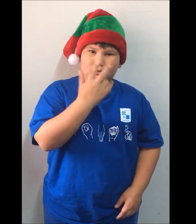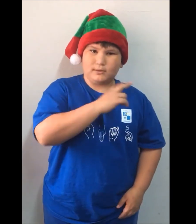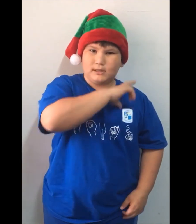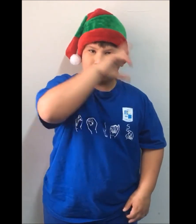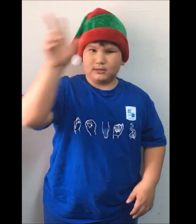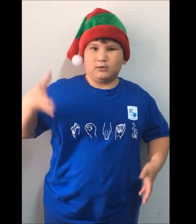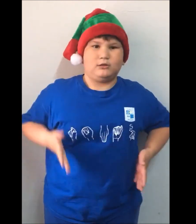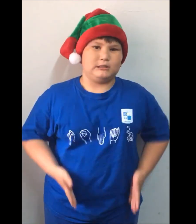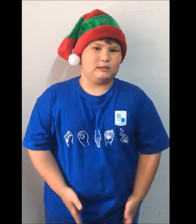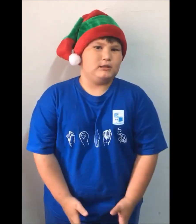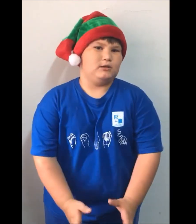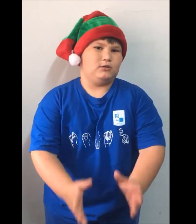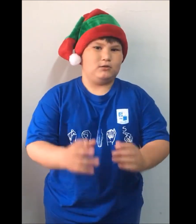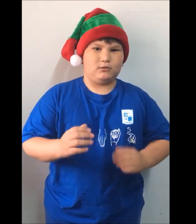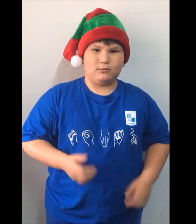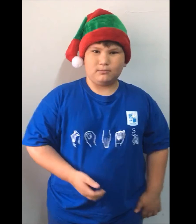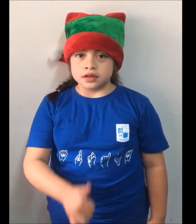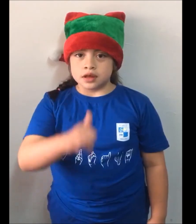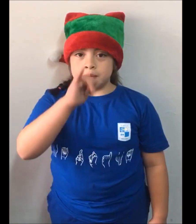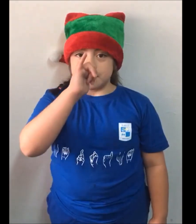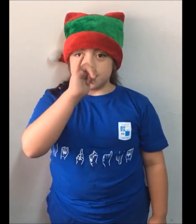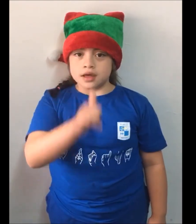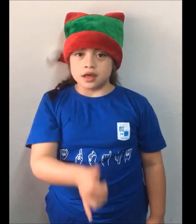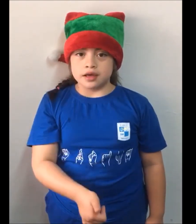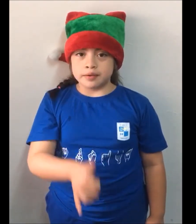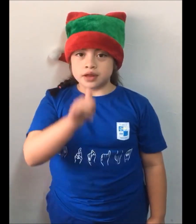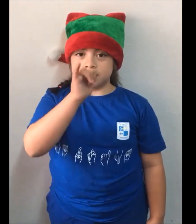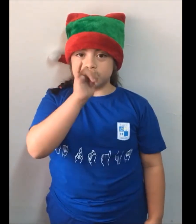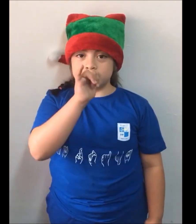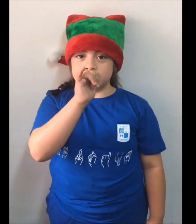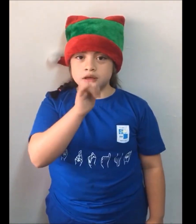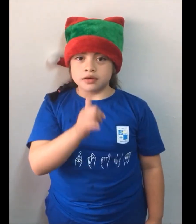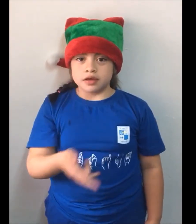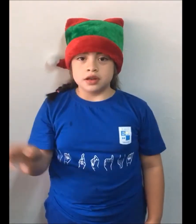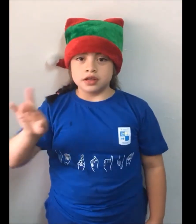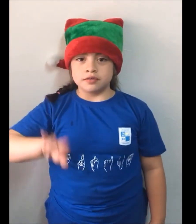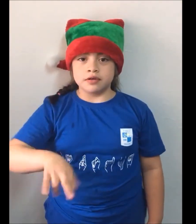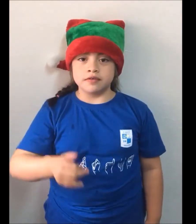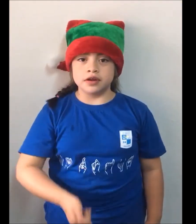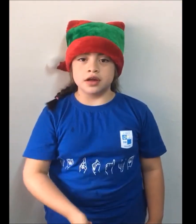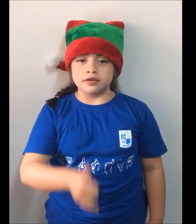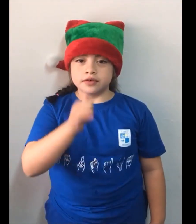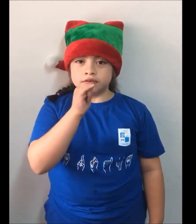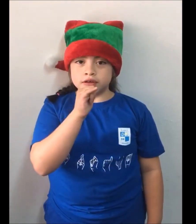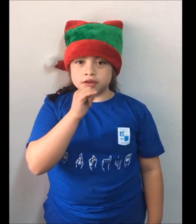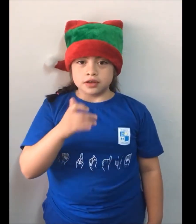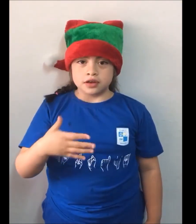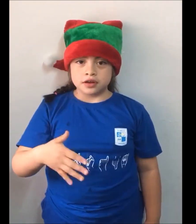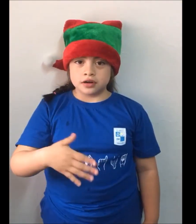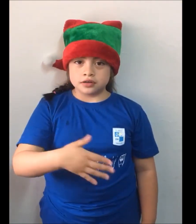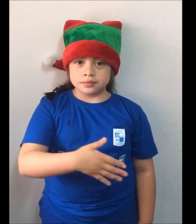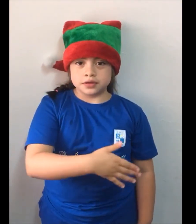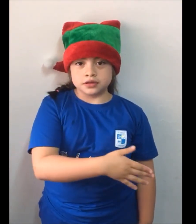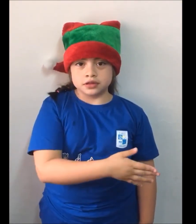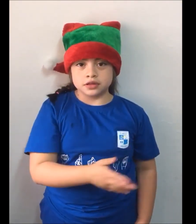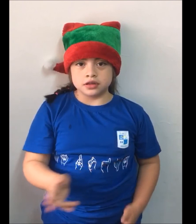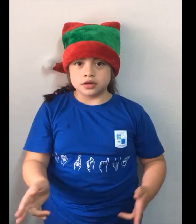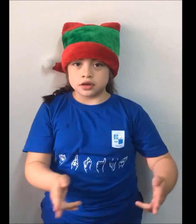deben por ver al Dios nacido Beben y beben y vuelven a beber Los peces